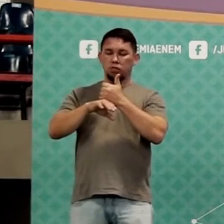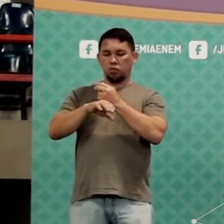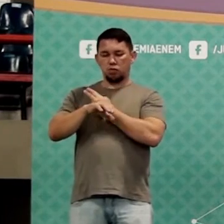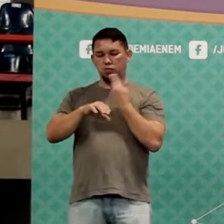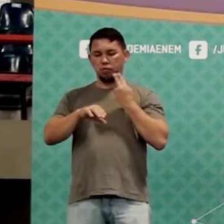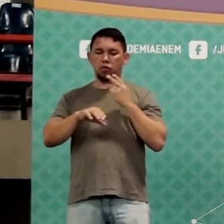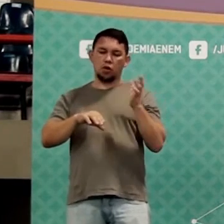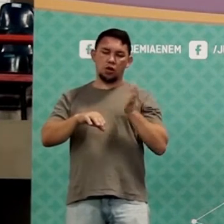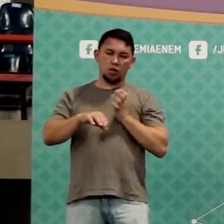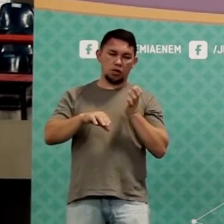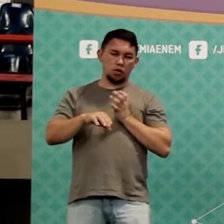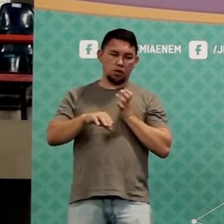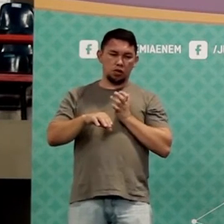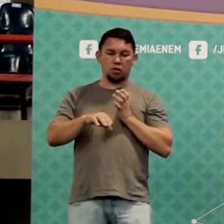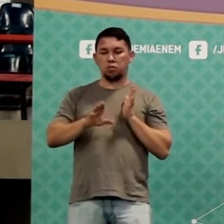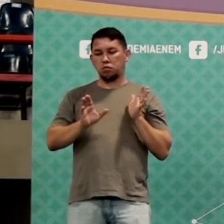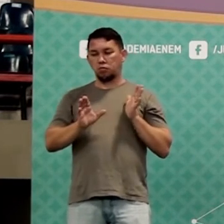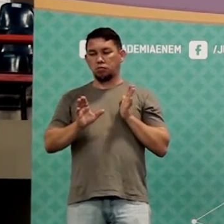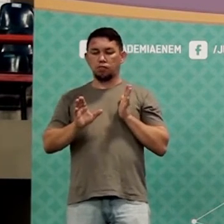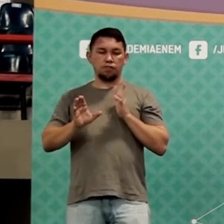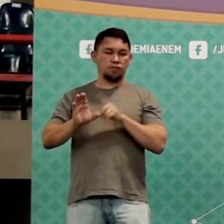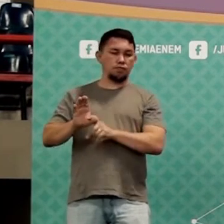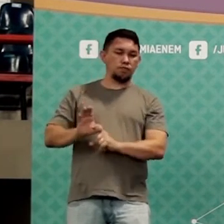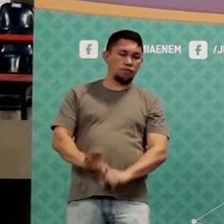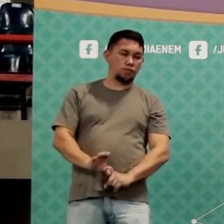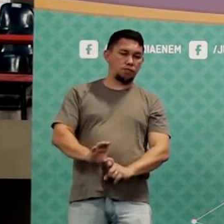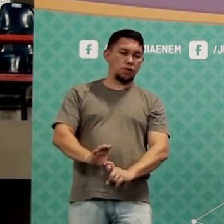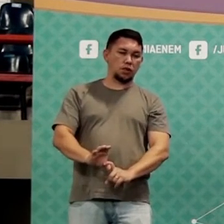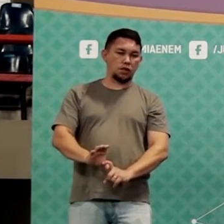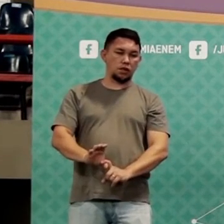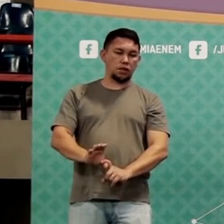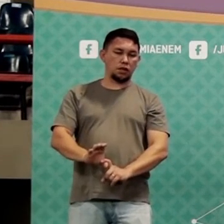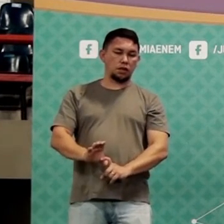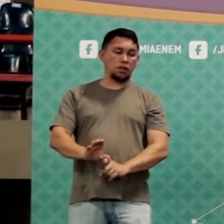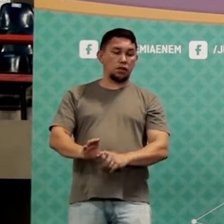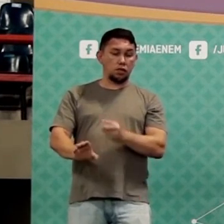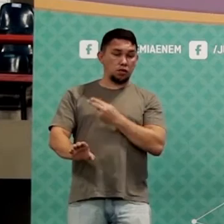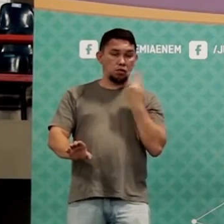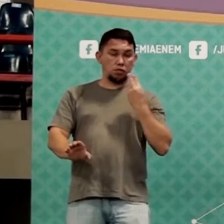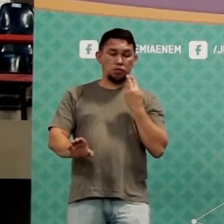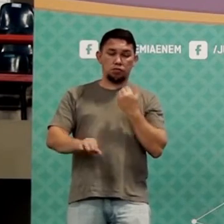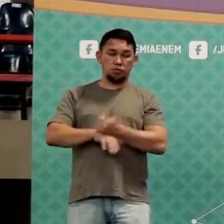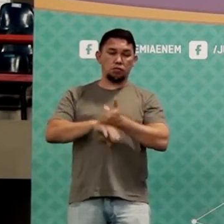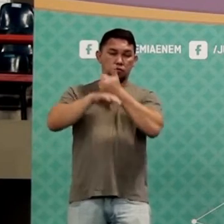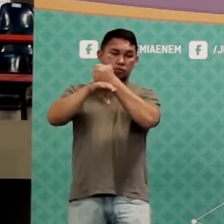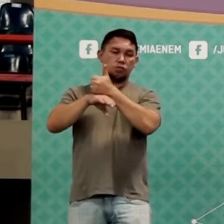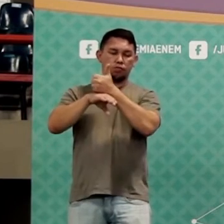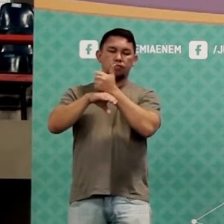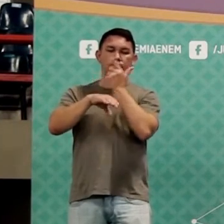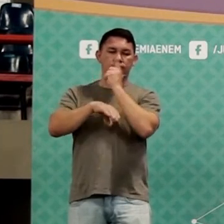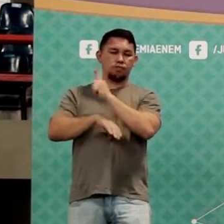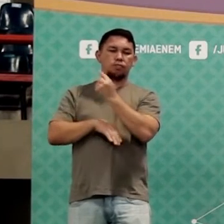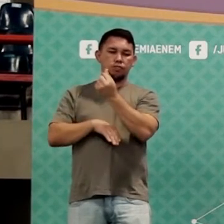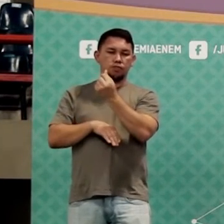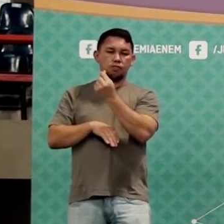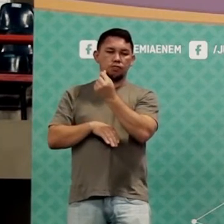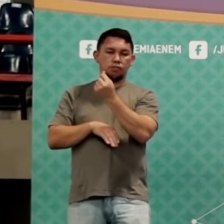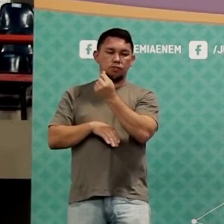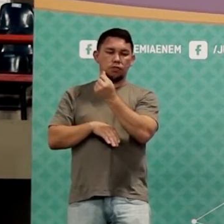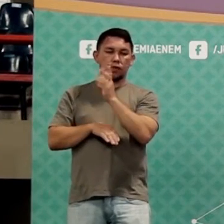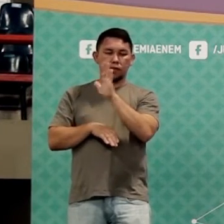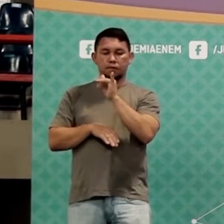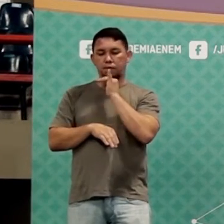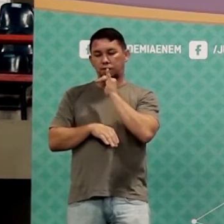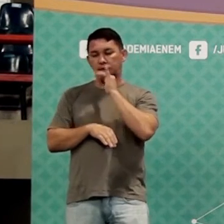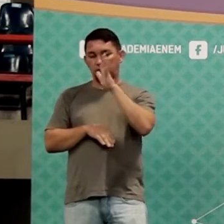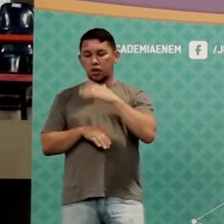rico. Mesmo que você tenha um déficit, se for nominal o superávit, então você continua com o dinheiro. Vamos